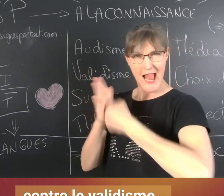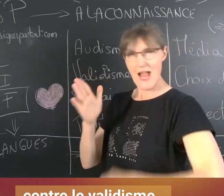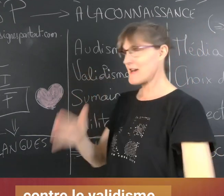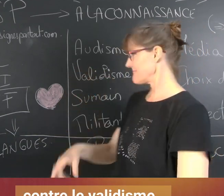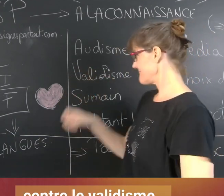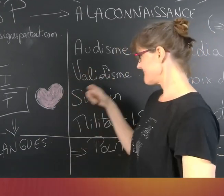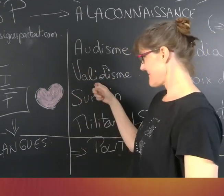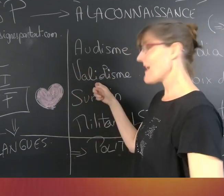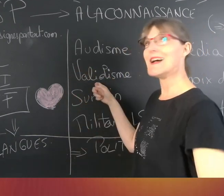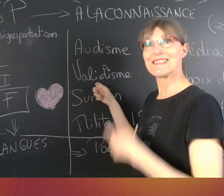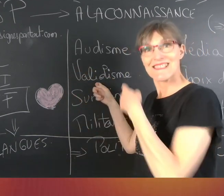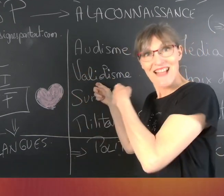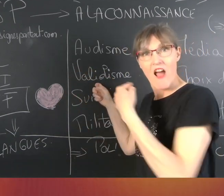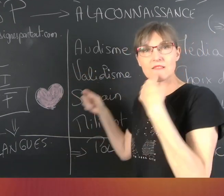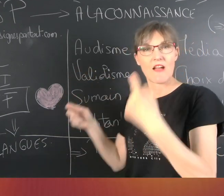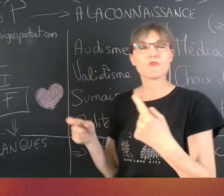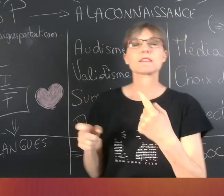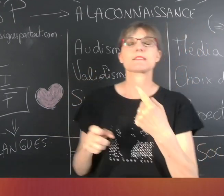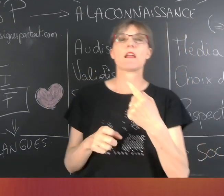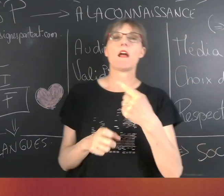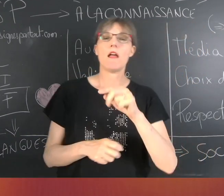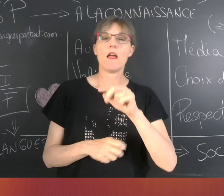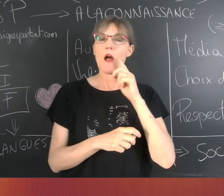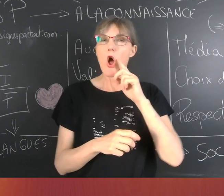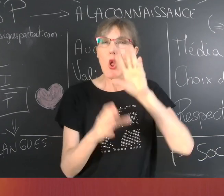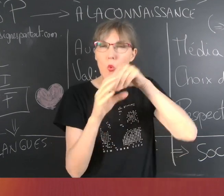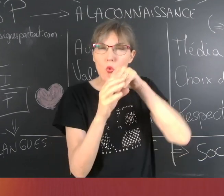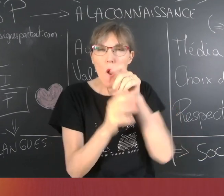tu milites contre le validisme.